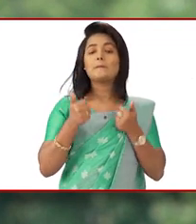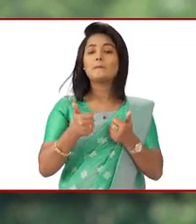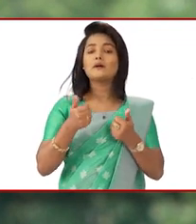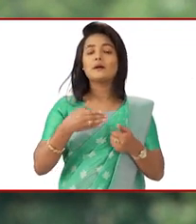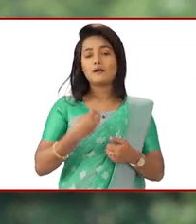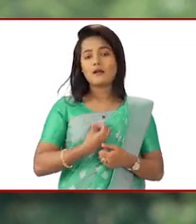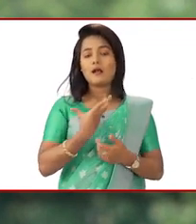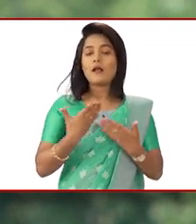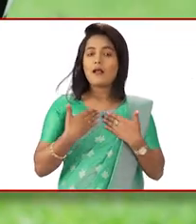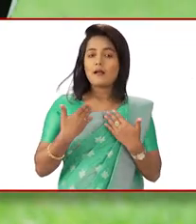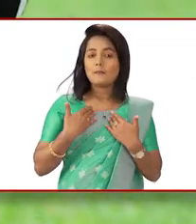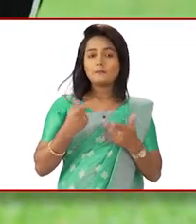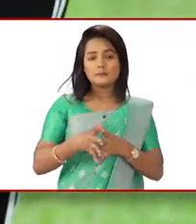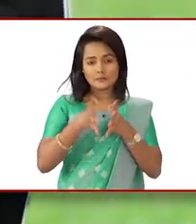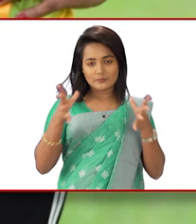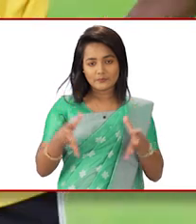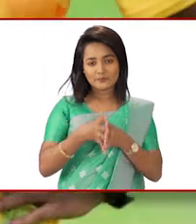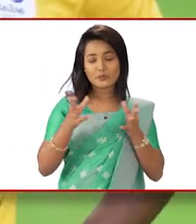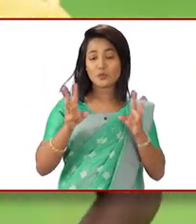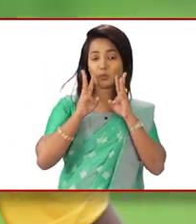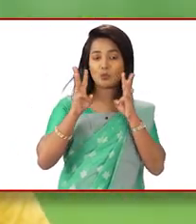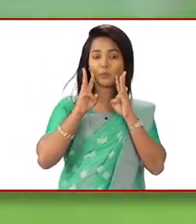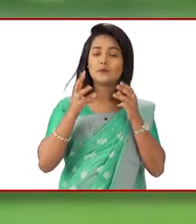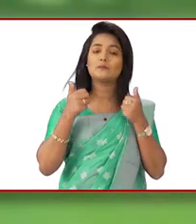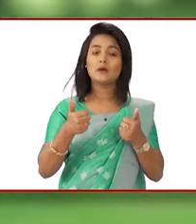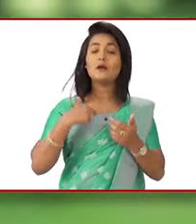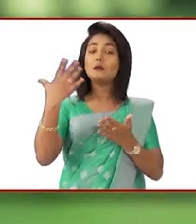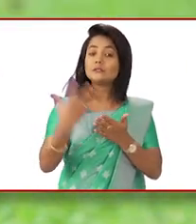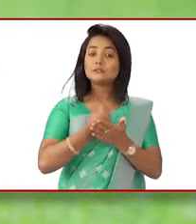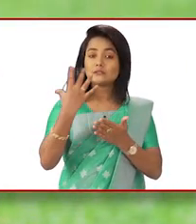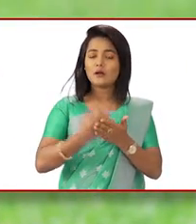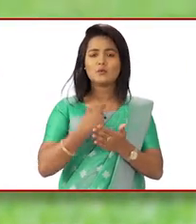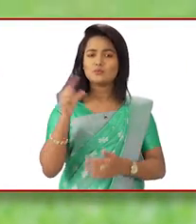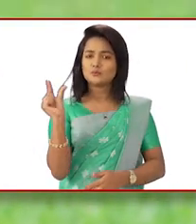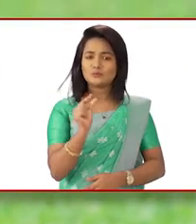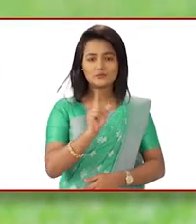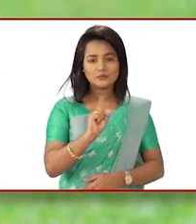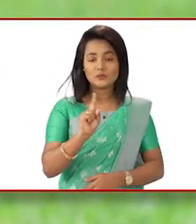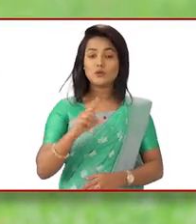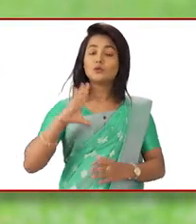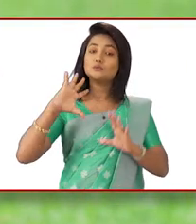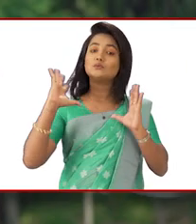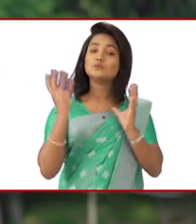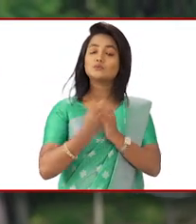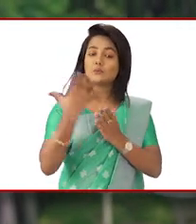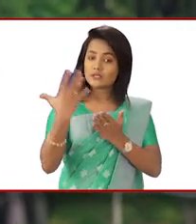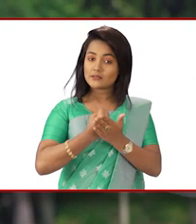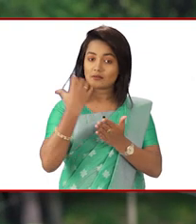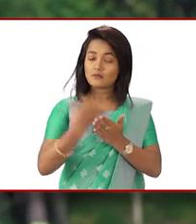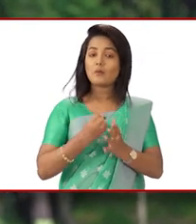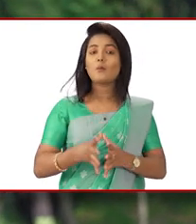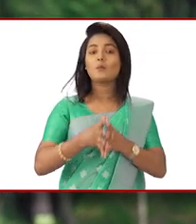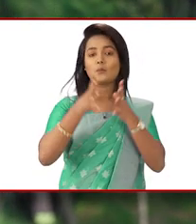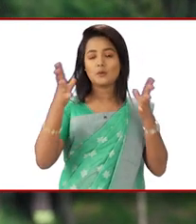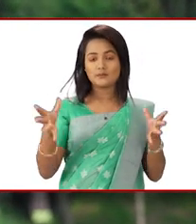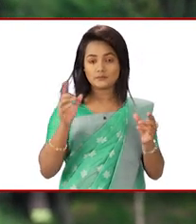করে, অনুভূতিটা একটি অনেক অসাধারণ। কোনো অর্জনই আসলে আমার কাছে ছোট না, সব অর্জনই আমার কাছে